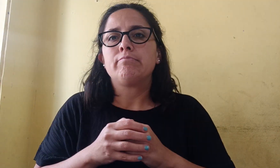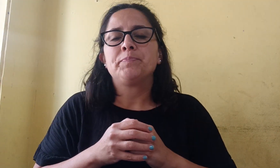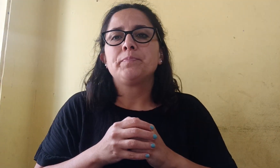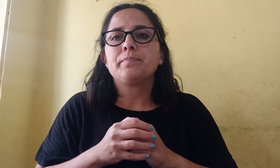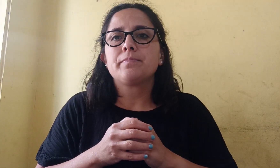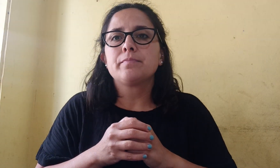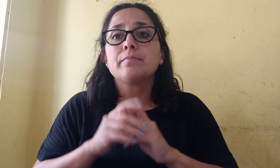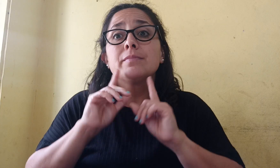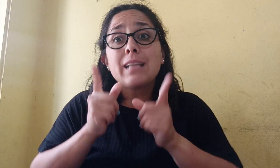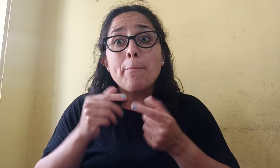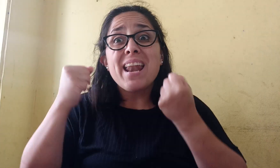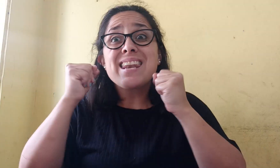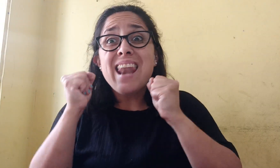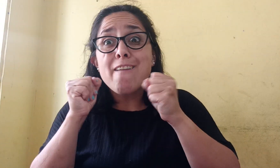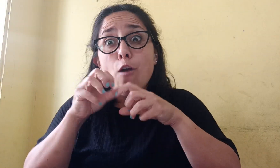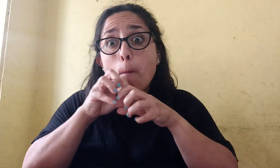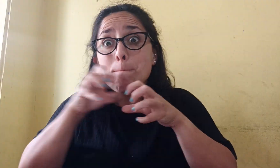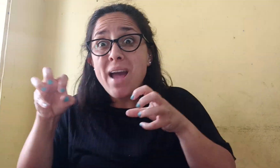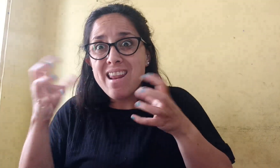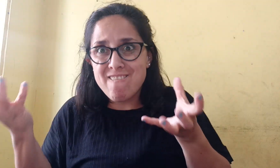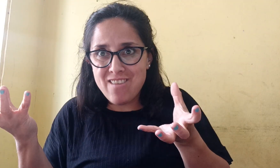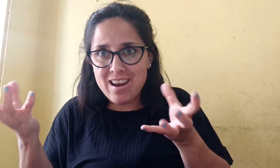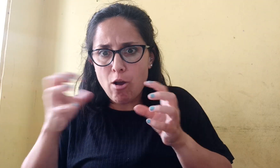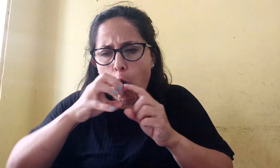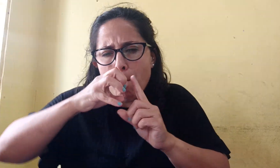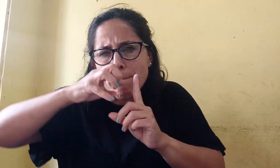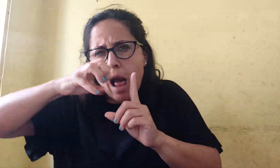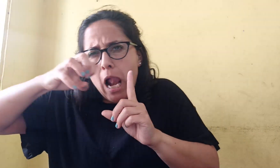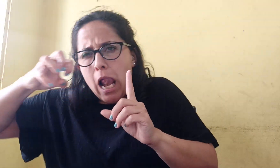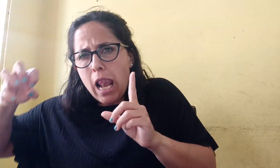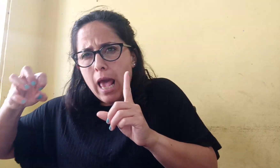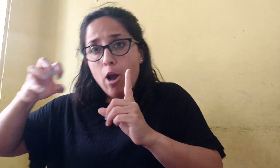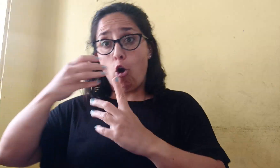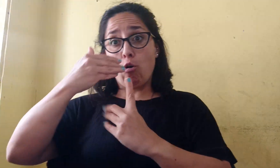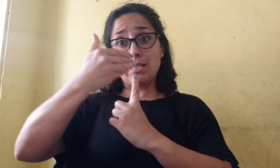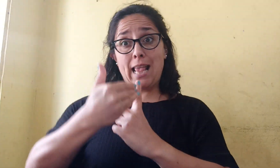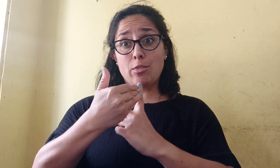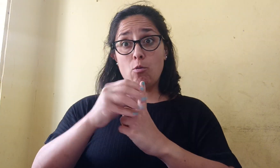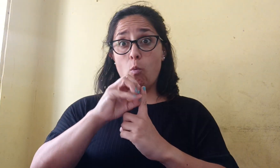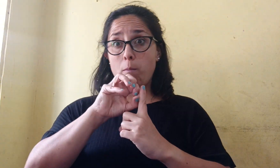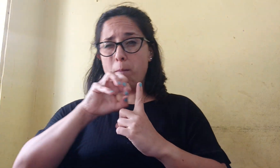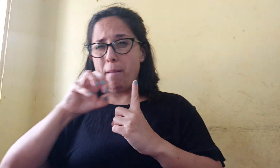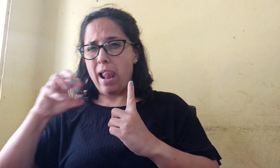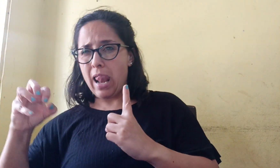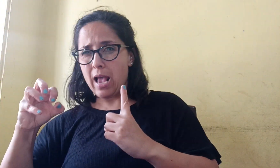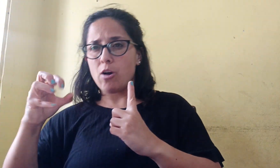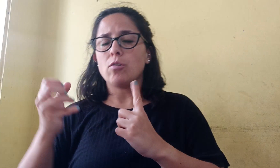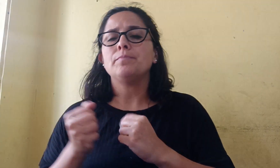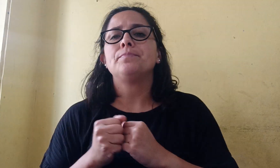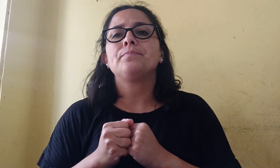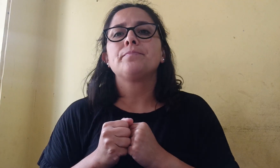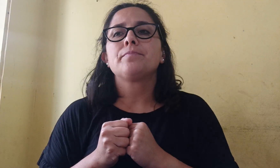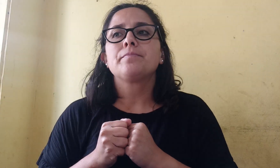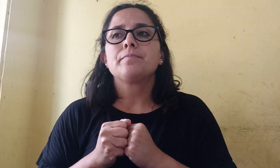Tenemos nervios periféricos, o sea, más alejados todavía del centro del cuerpo. Eso forma parte